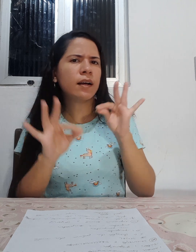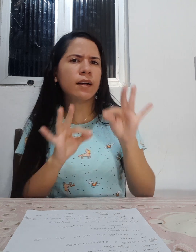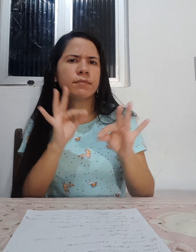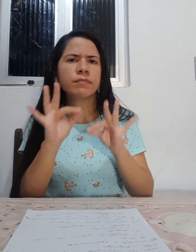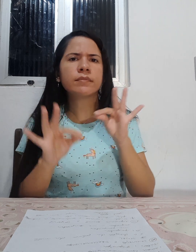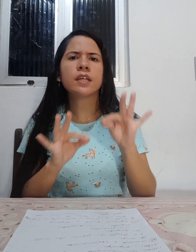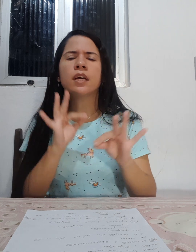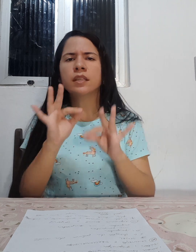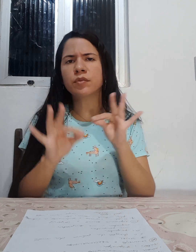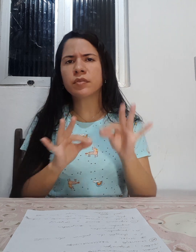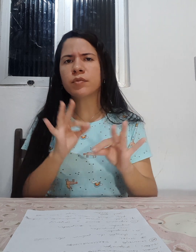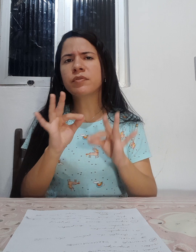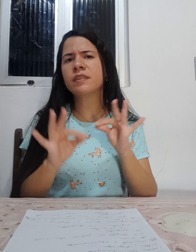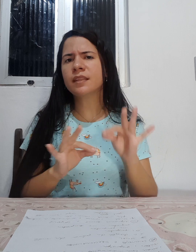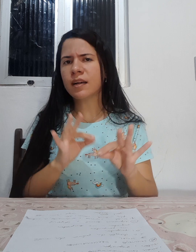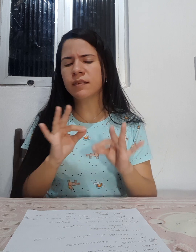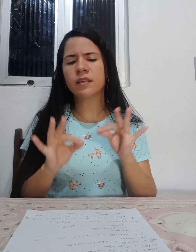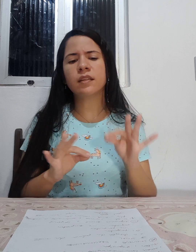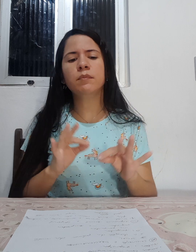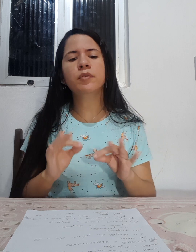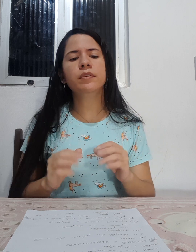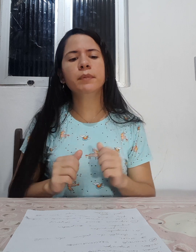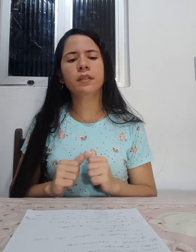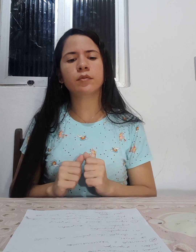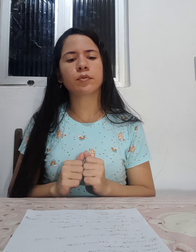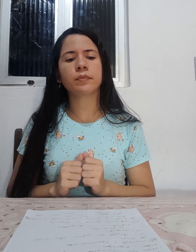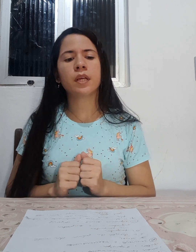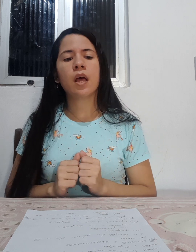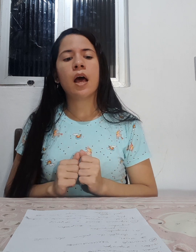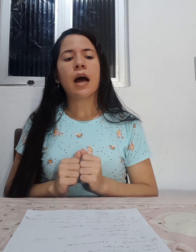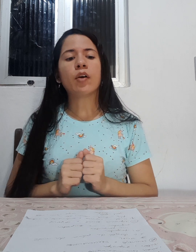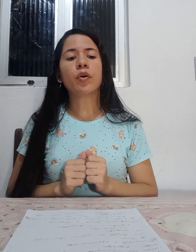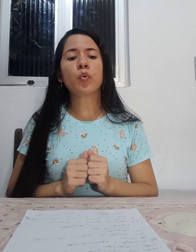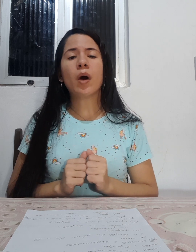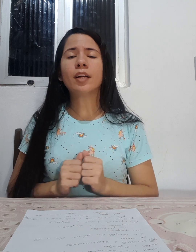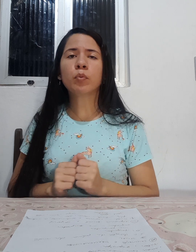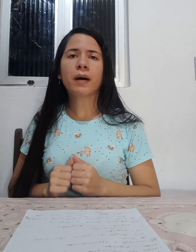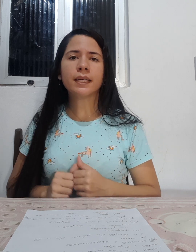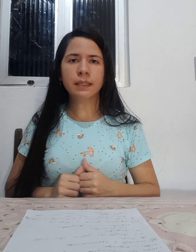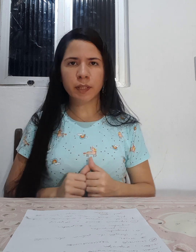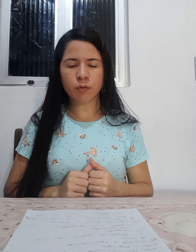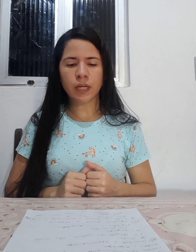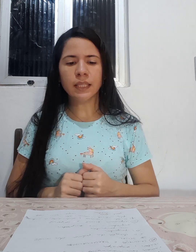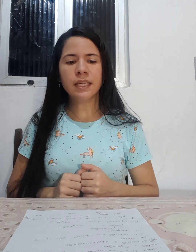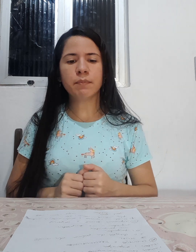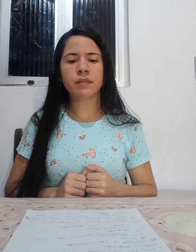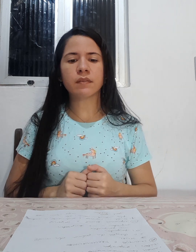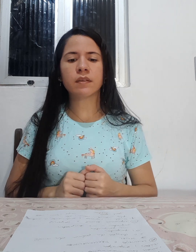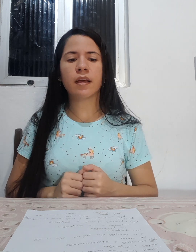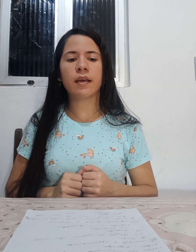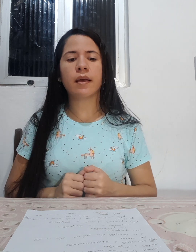Organizar. Então, são sinais que têm movimento. Agora, o quarto parâmetro da Libras é